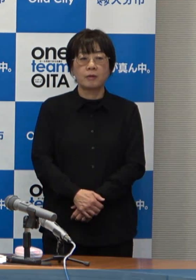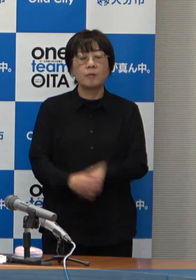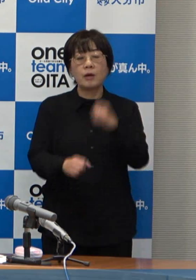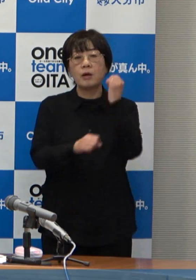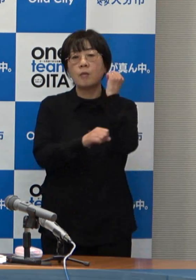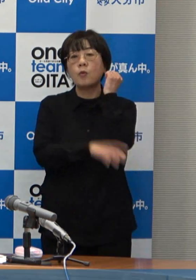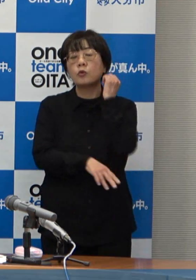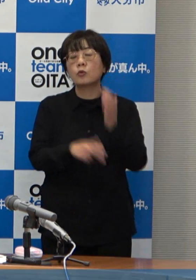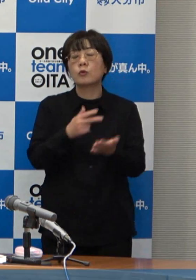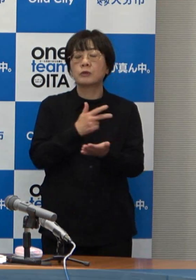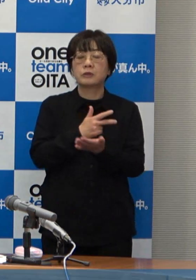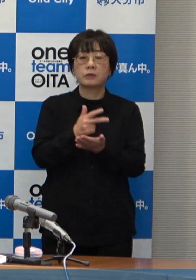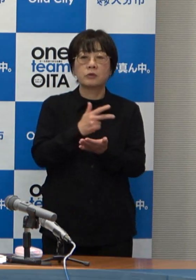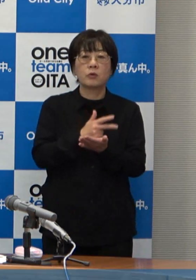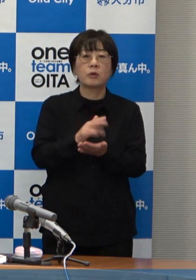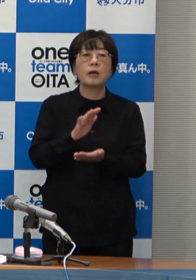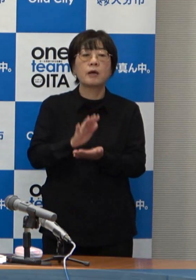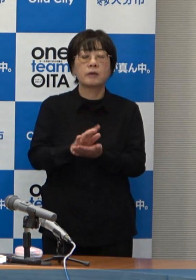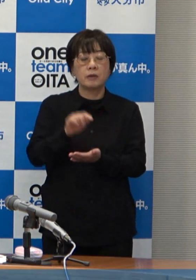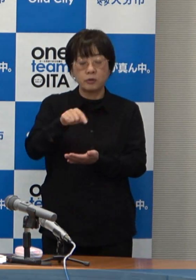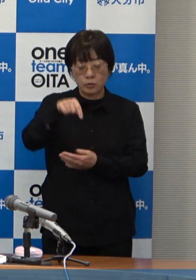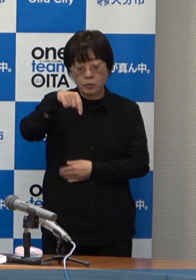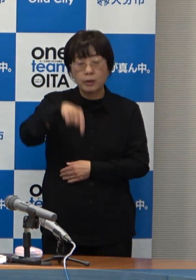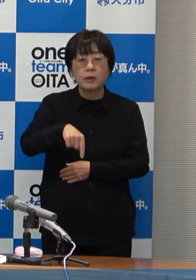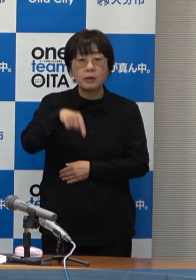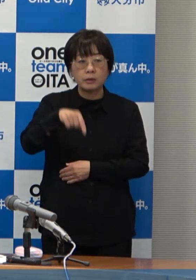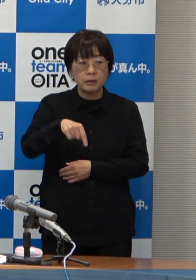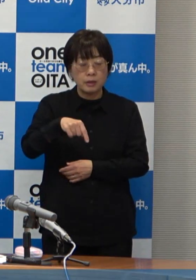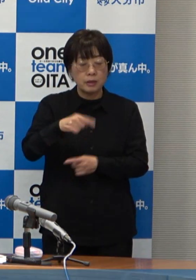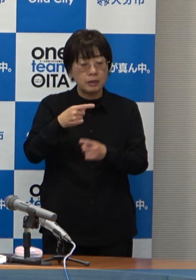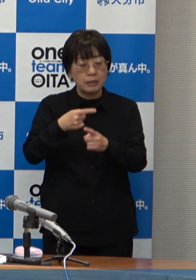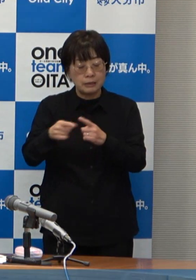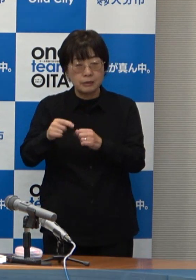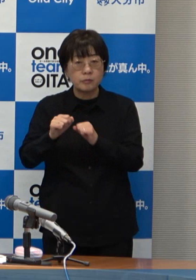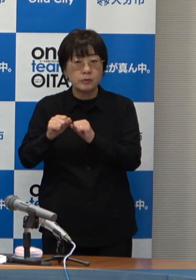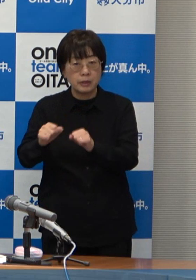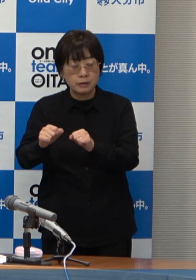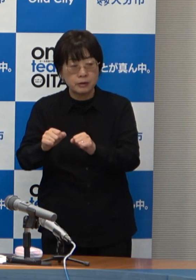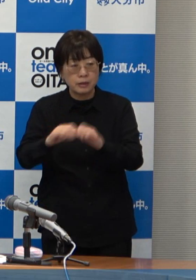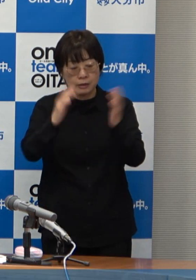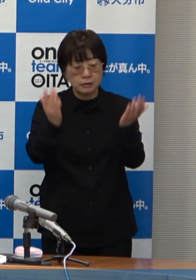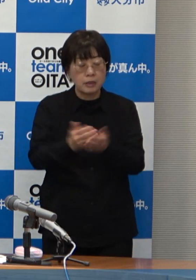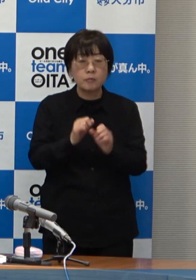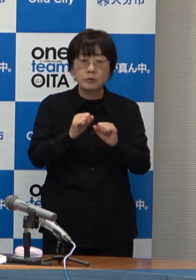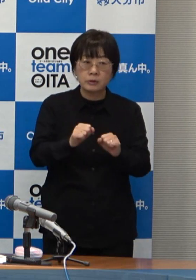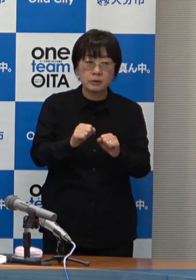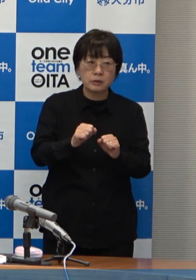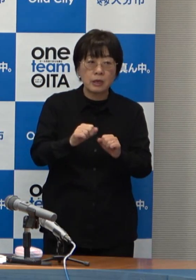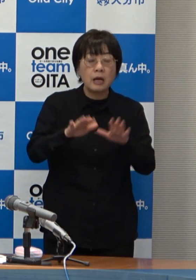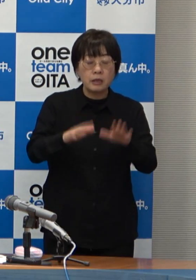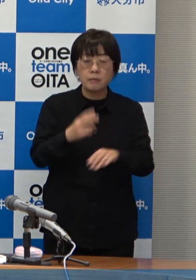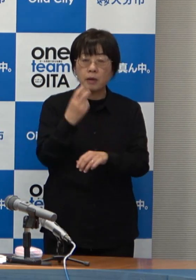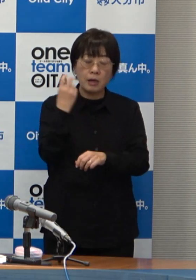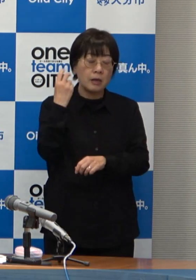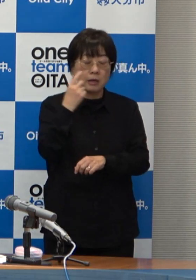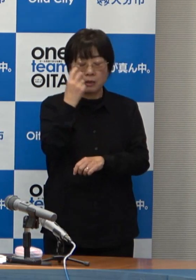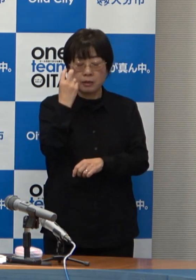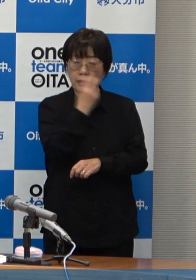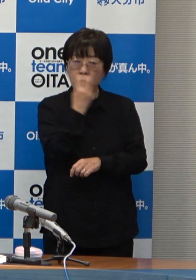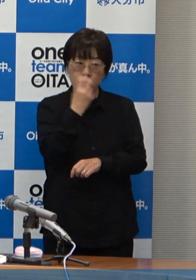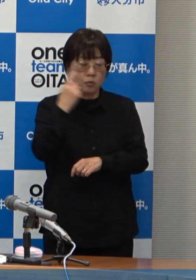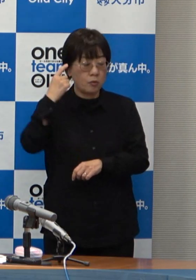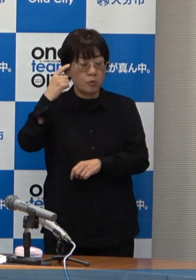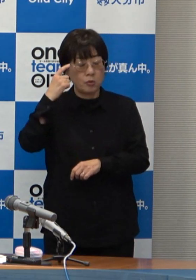元になる資料でどれだけ実施してるか一部実施か全実施かとかね今検討中だとかいうの